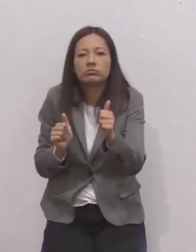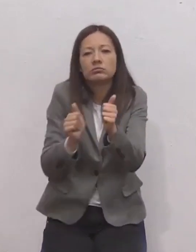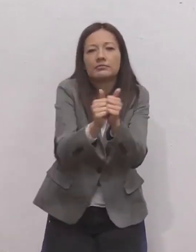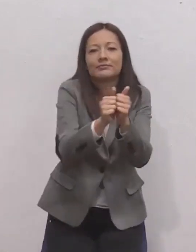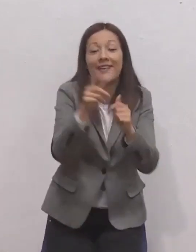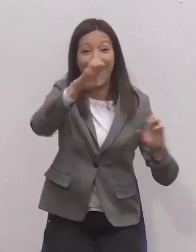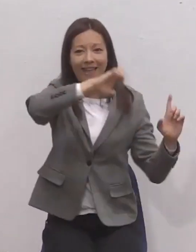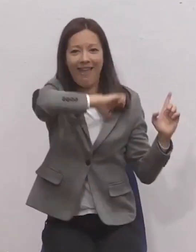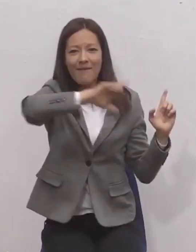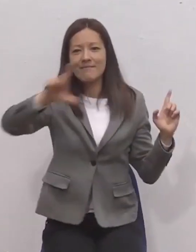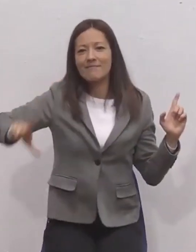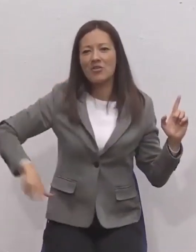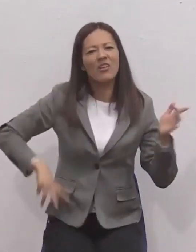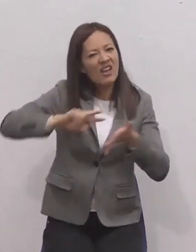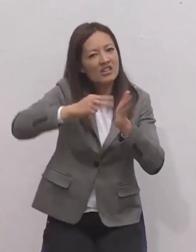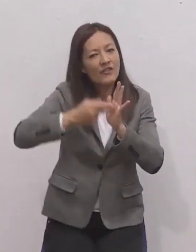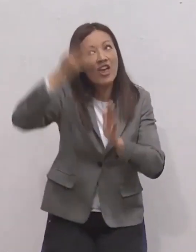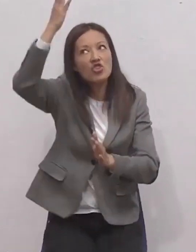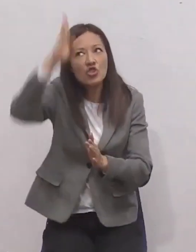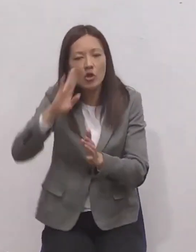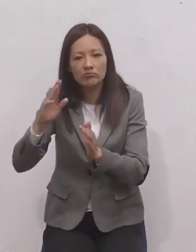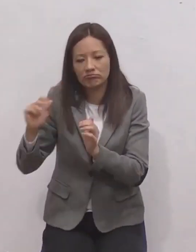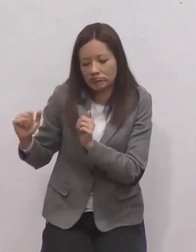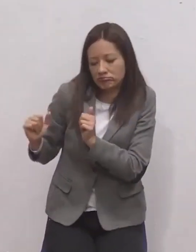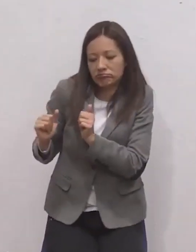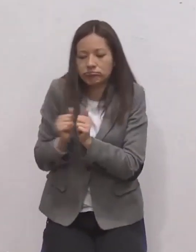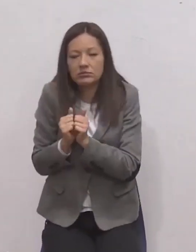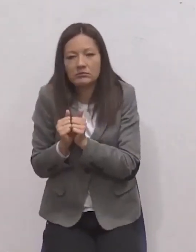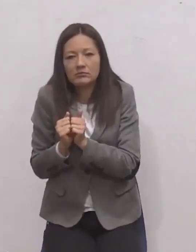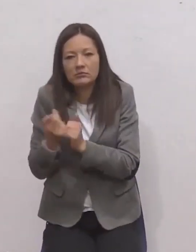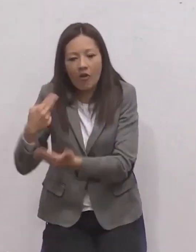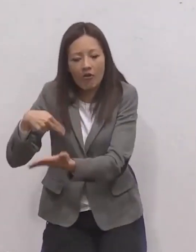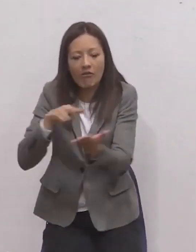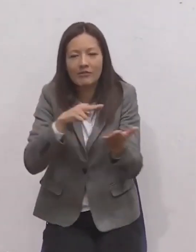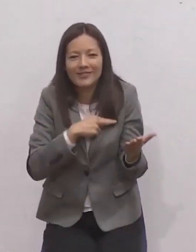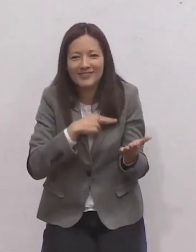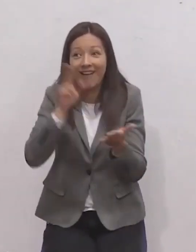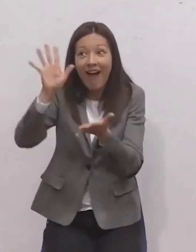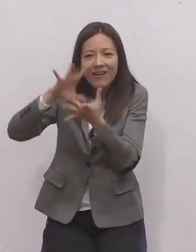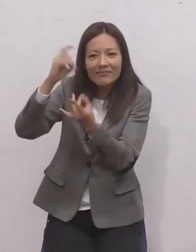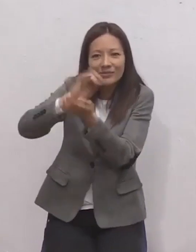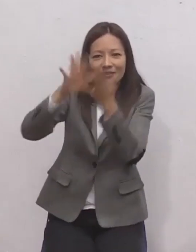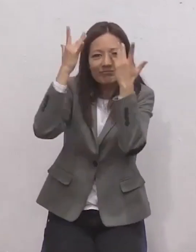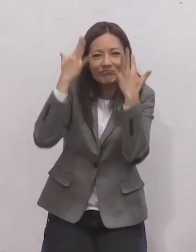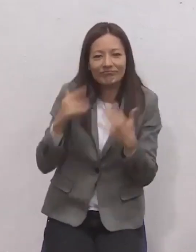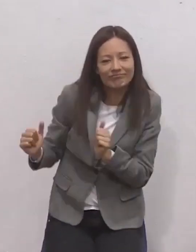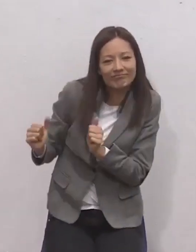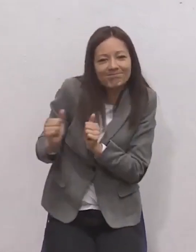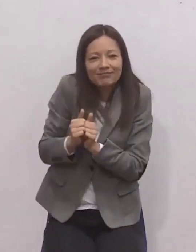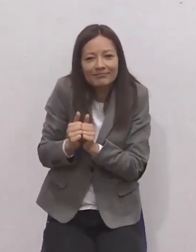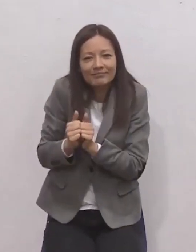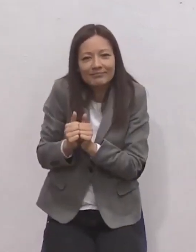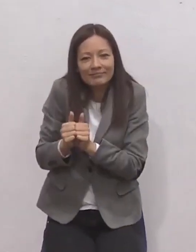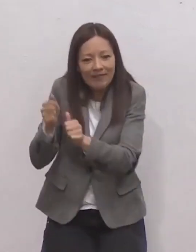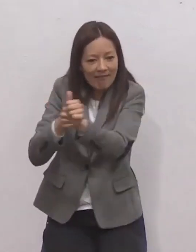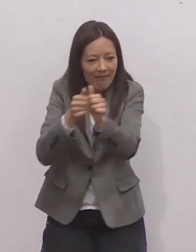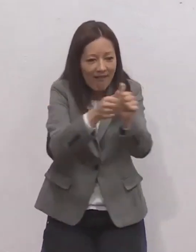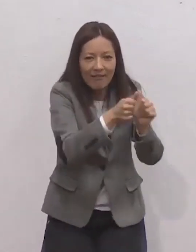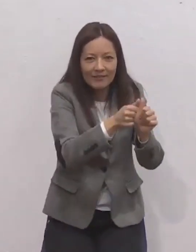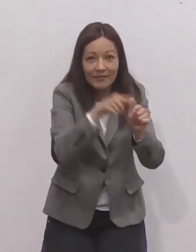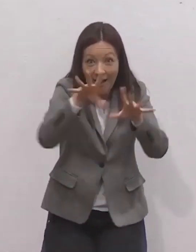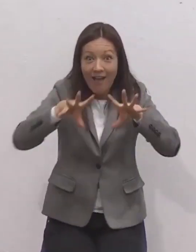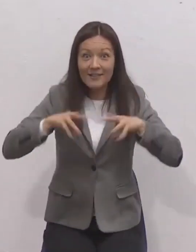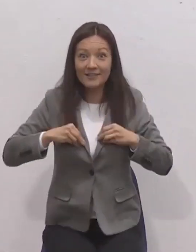¿qué? Dios con nosotros, el Espíritu Santo ha venido a morar en nosotros. Por eso recibe el bautismo en el